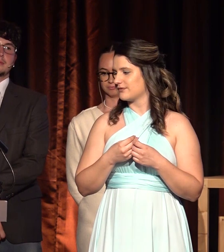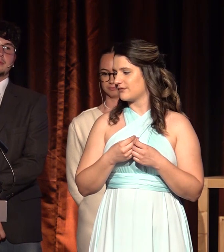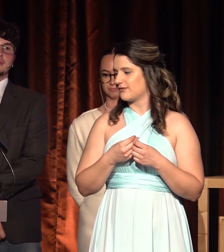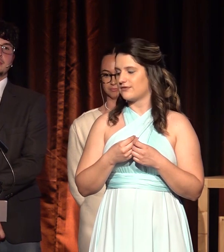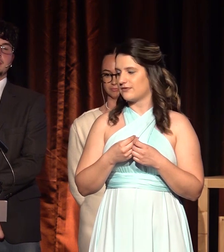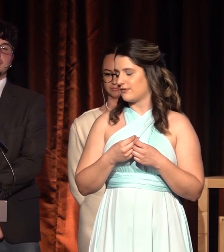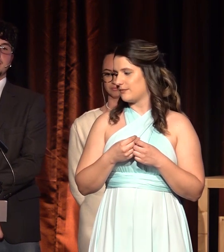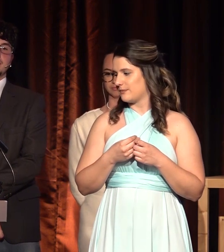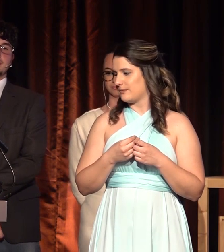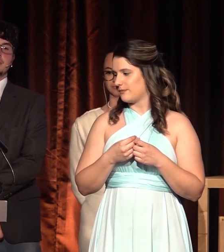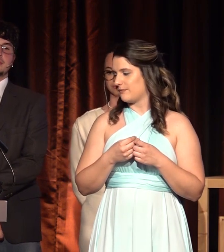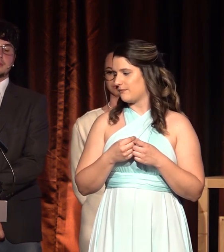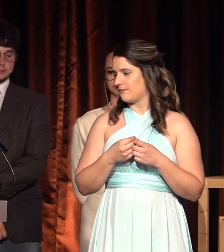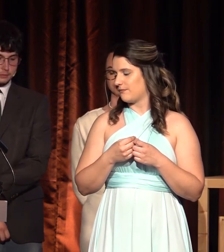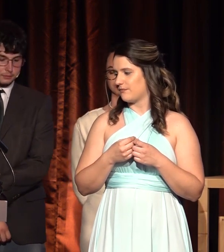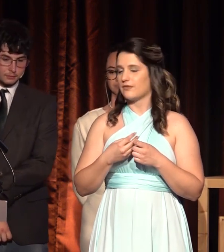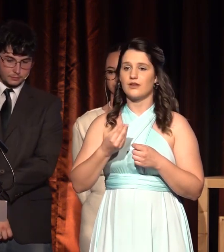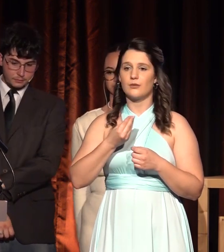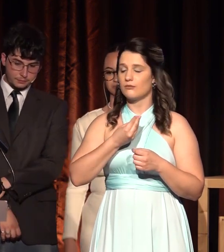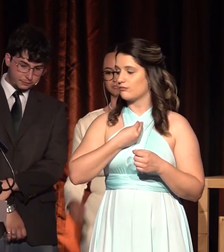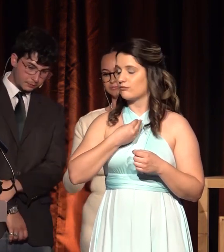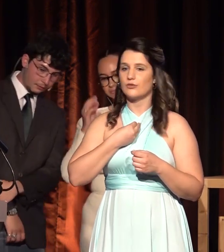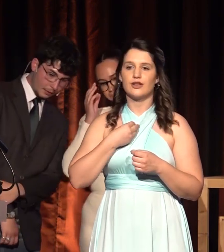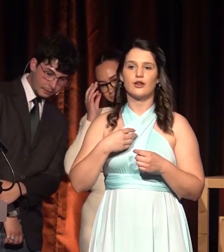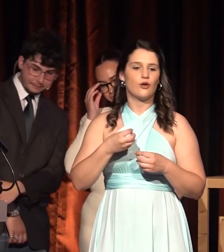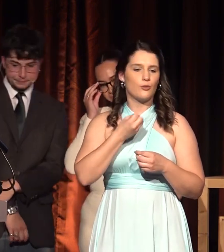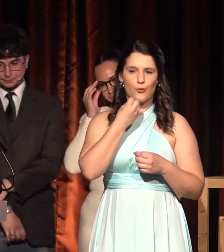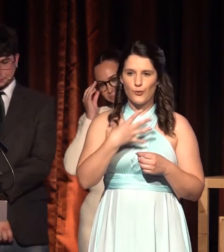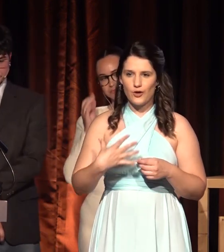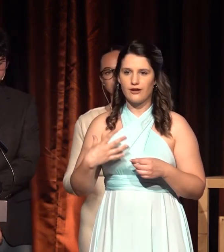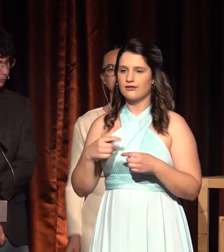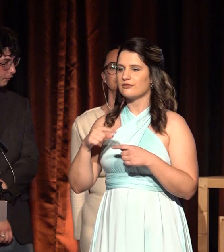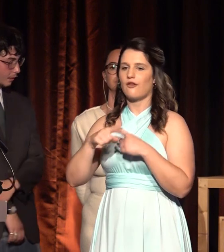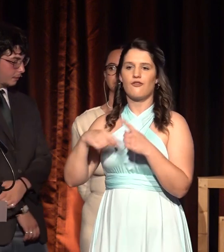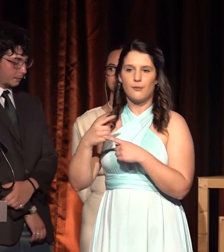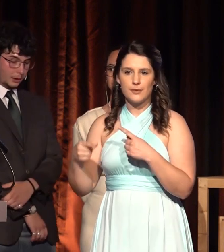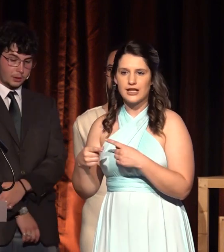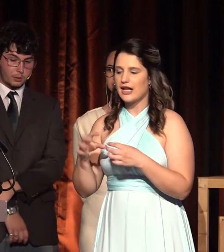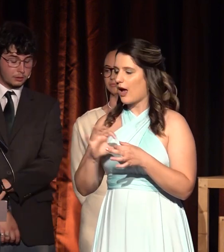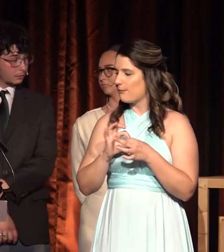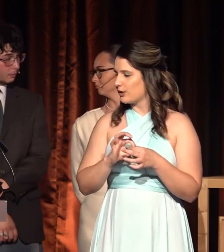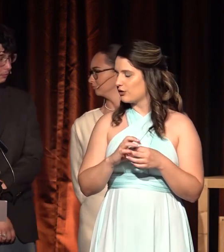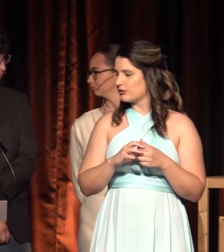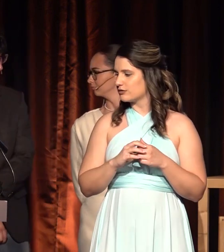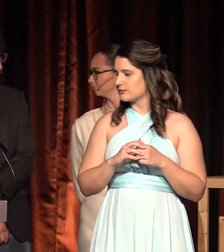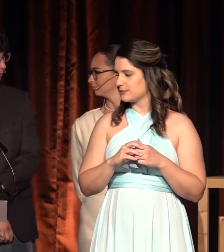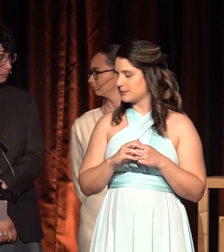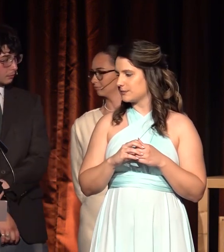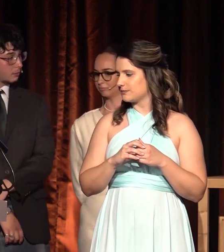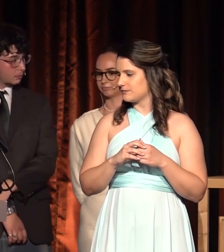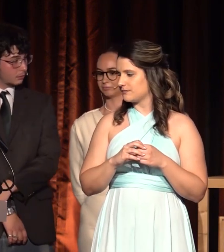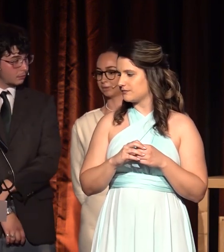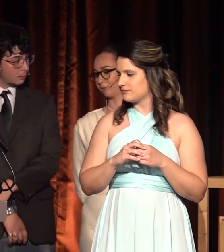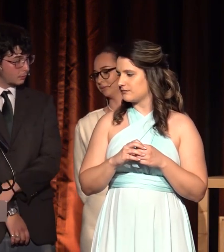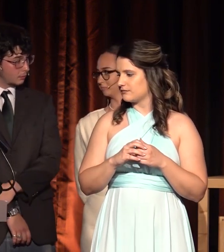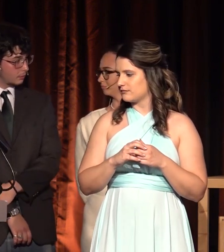vida. Espero que hagueu viscut moltes coses bones i també que dins d'aquestes coses bones una d'elles que